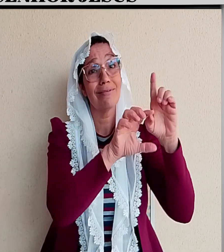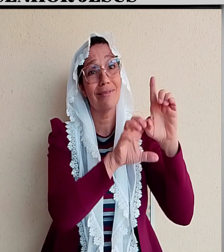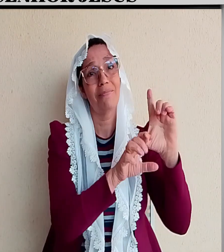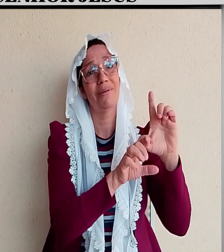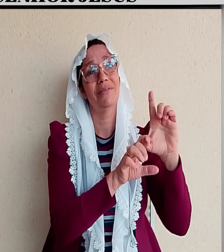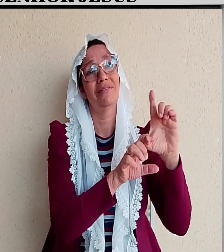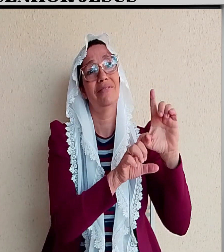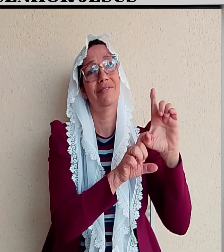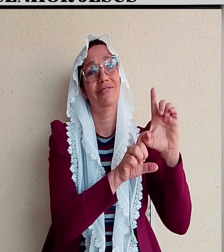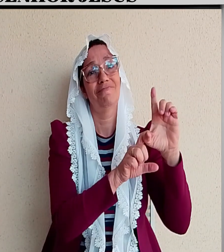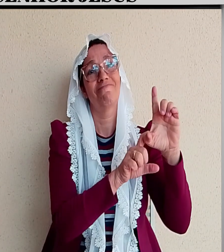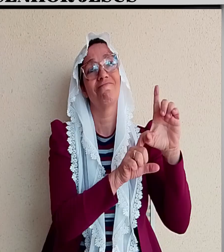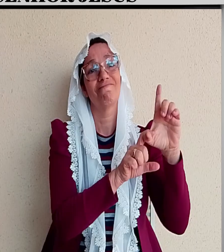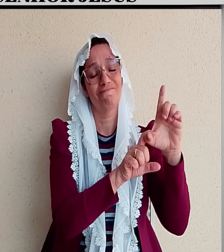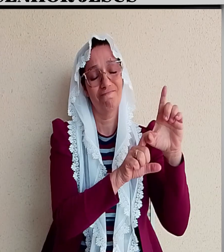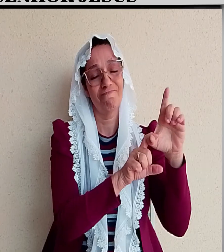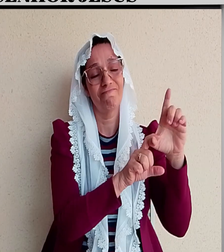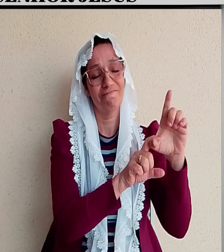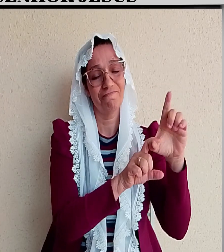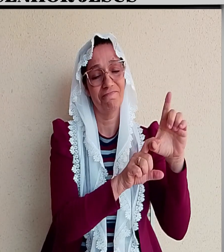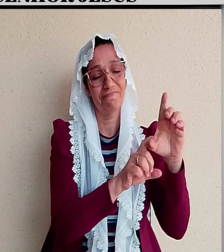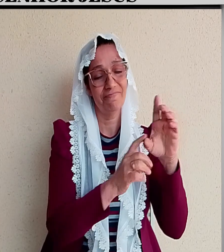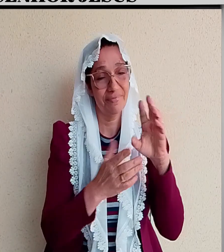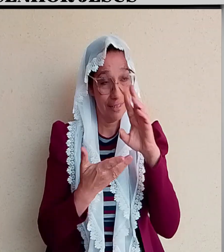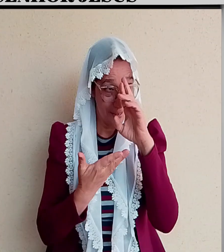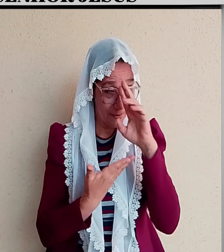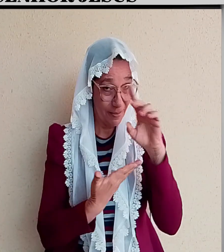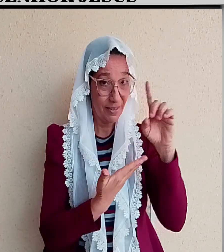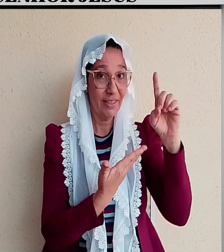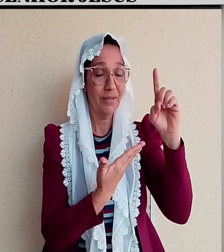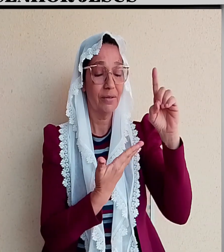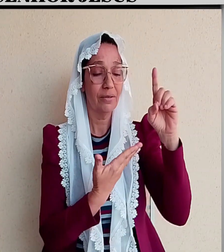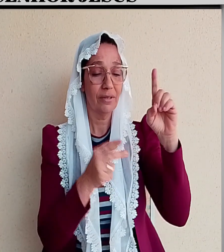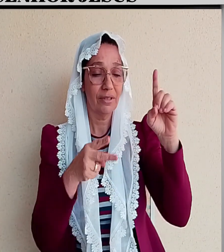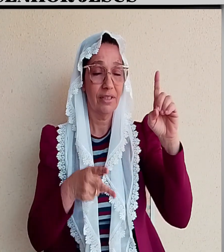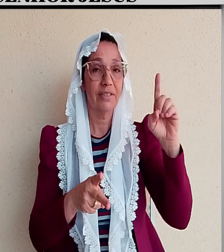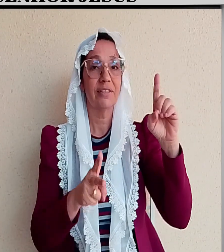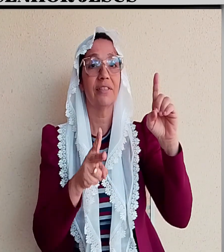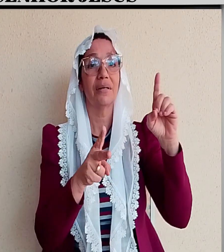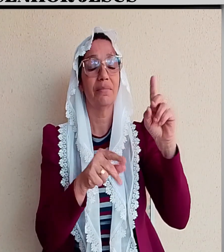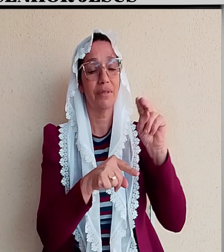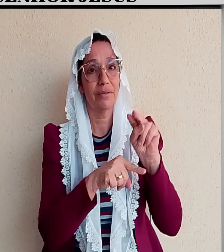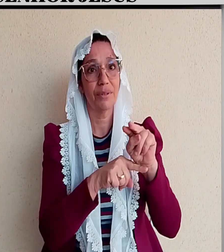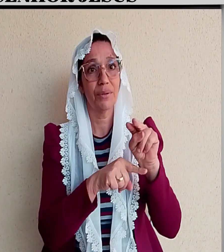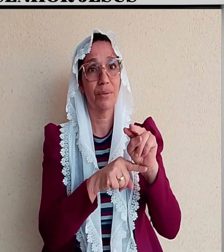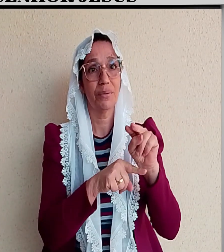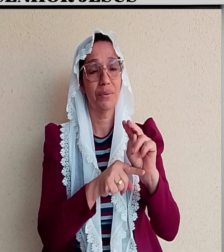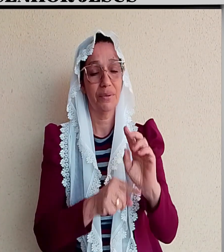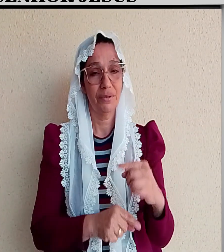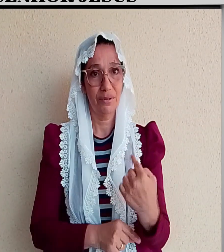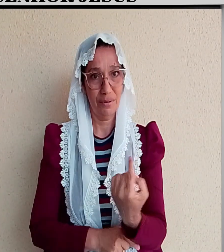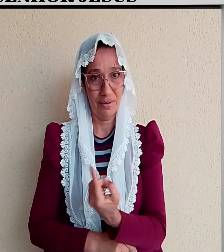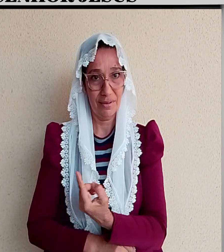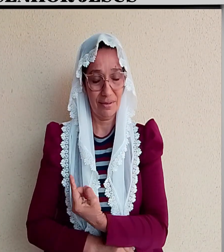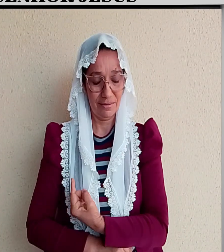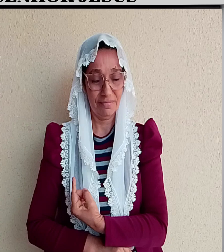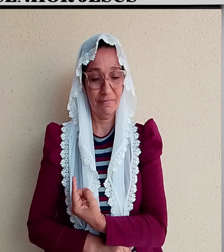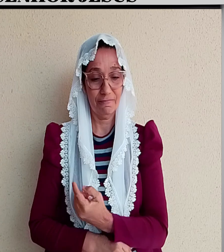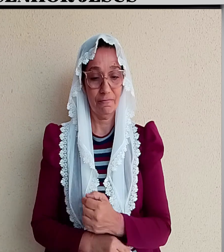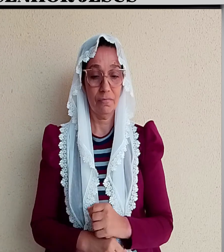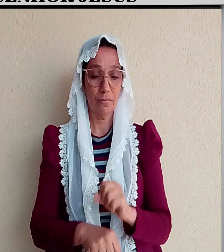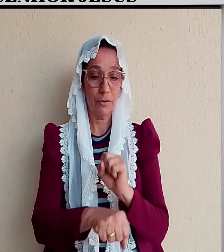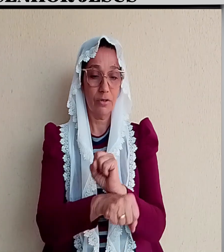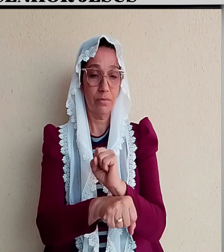vai acontecer. Então vamos aguardar que o Senhor revele do céu a sua santa palavra. Senhor